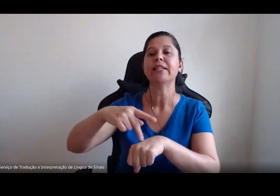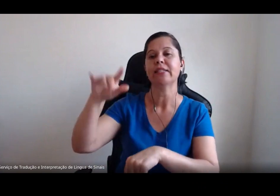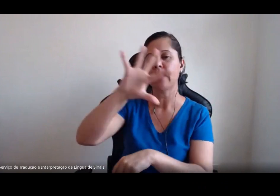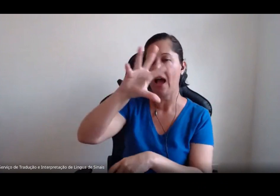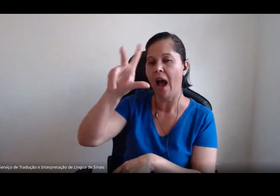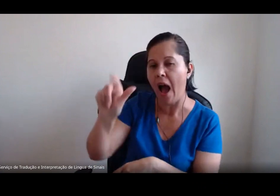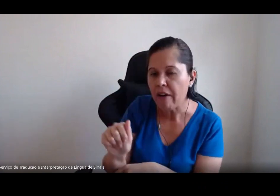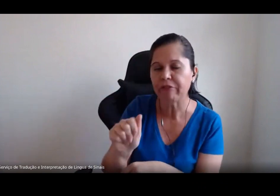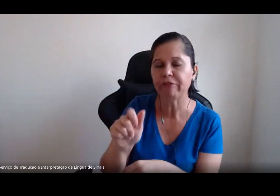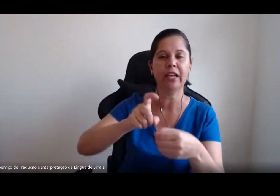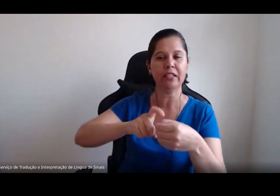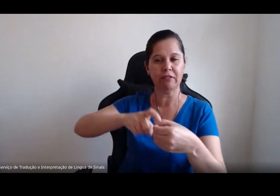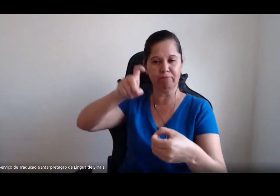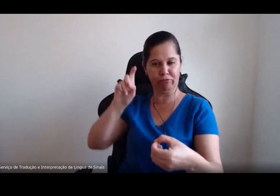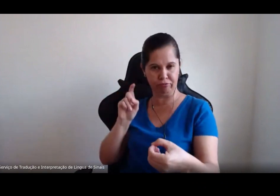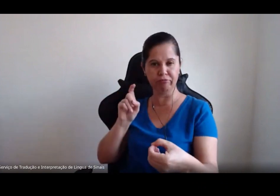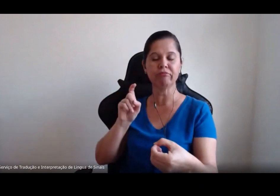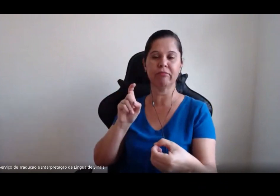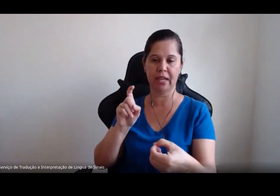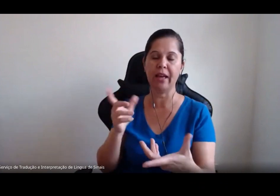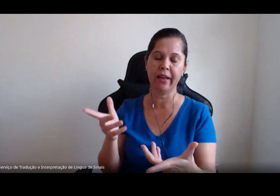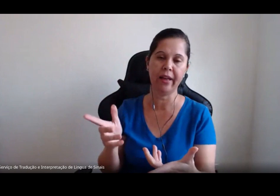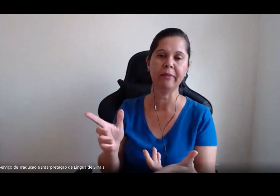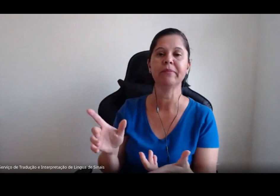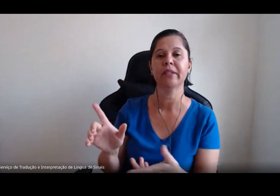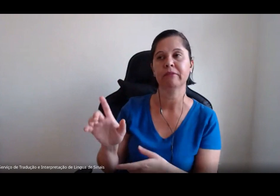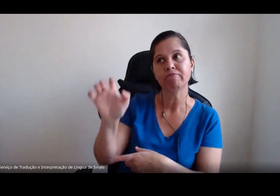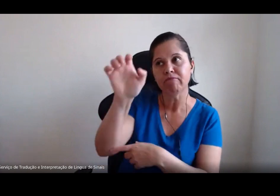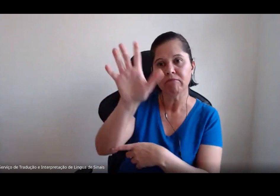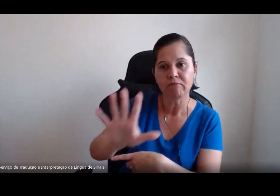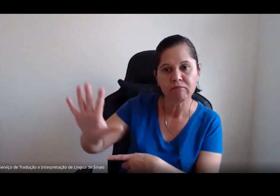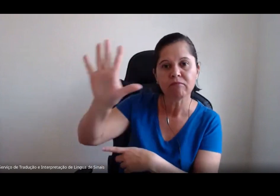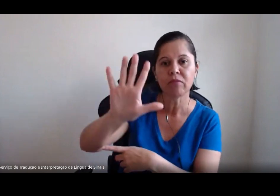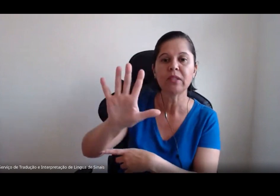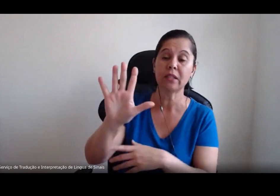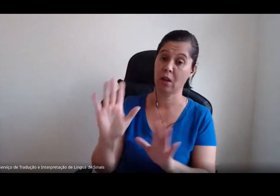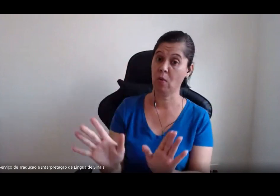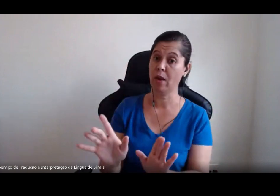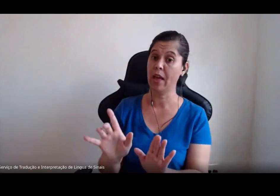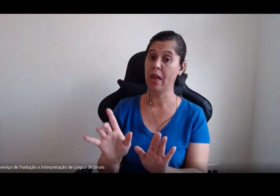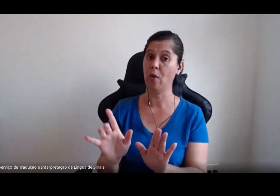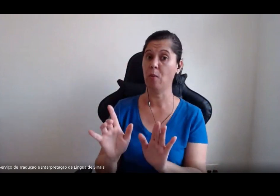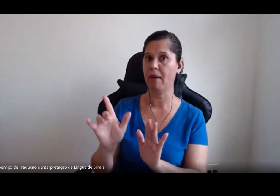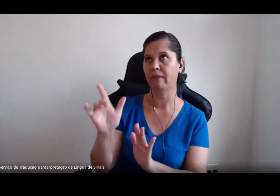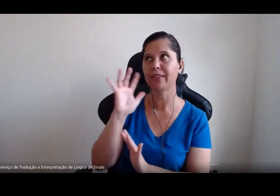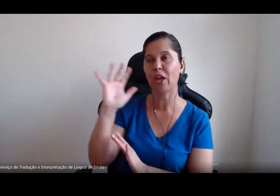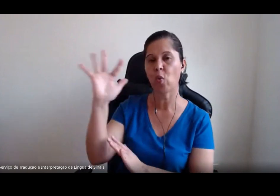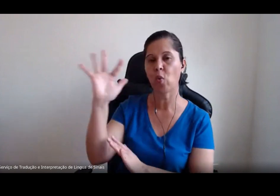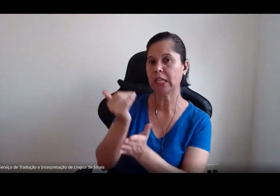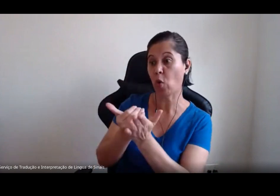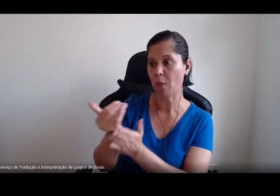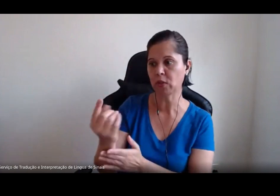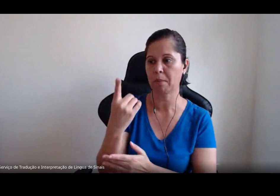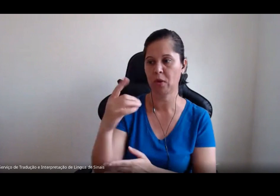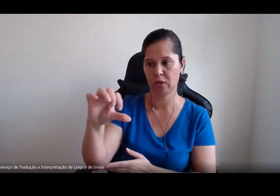se independizando da França e da Inglaterra, principalmente, né? Então, como teoria de políticas linguísticas,